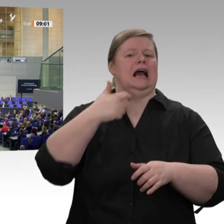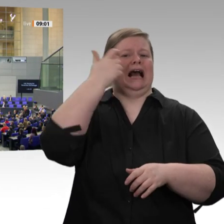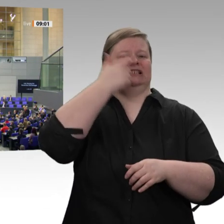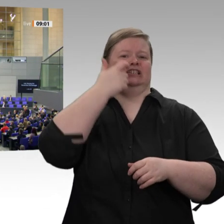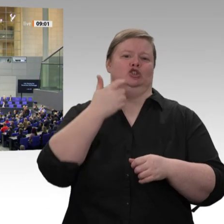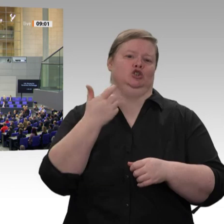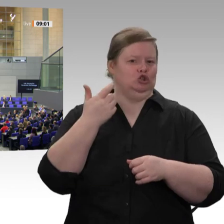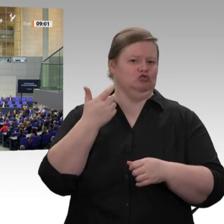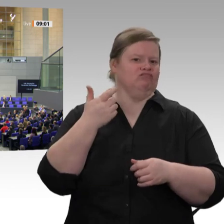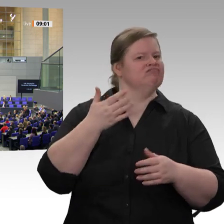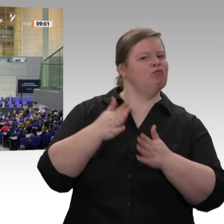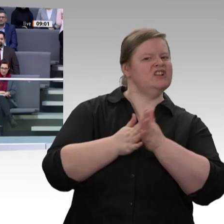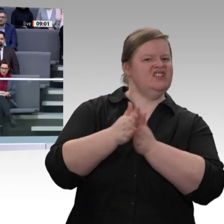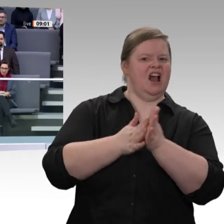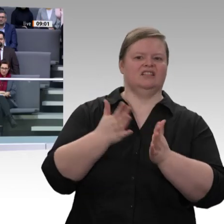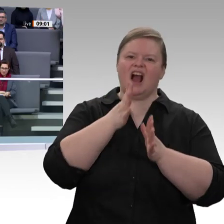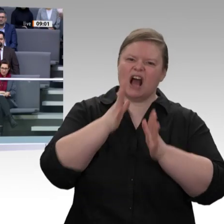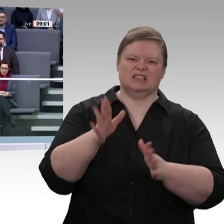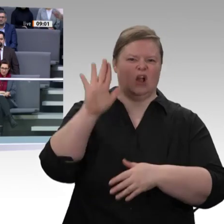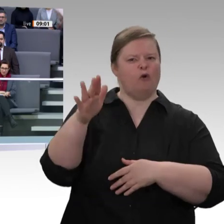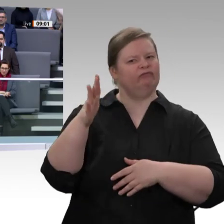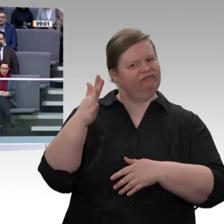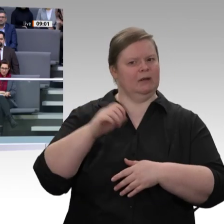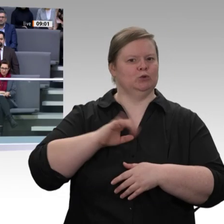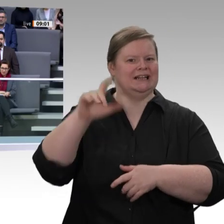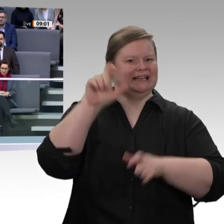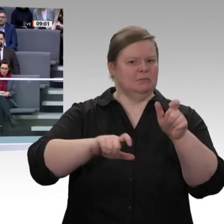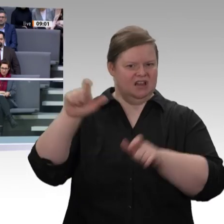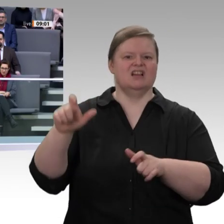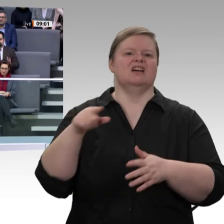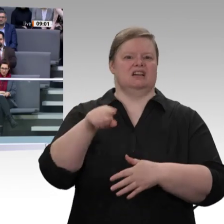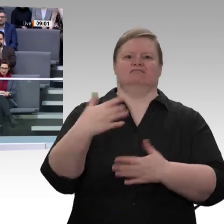Dazu begrüße ich auf der Ehrentribüne unseren Bundespräsidenten.